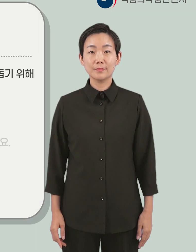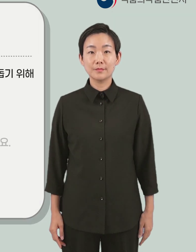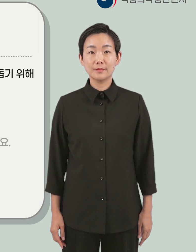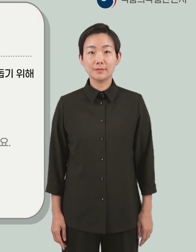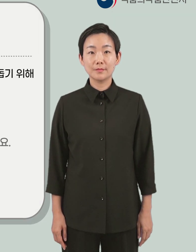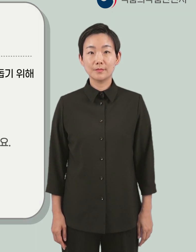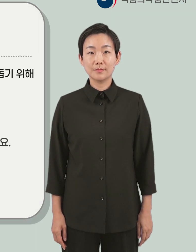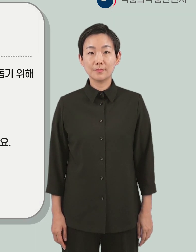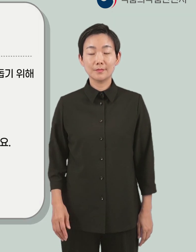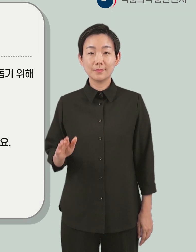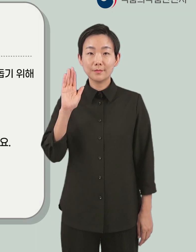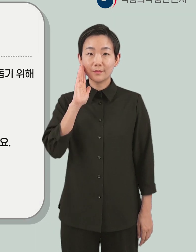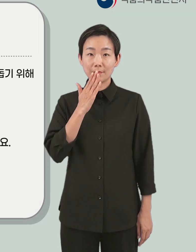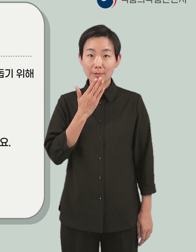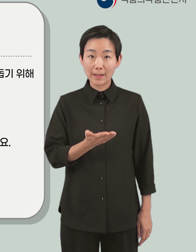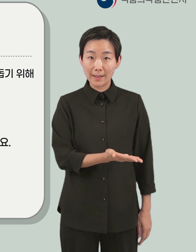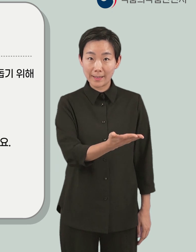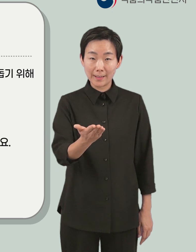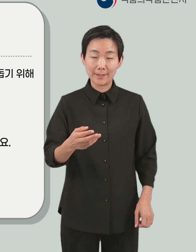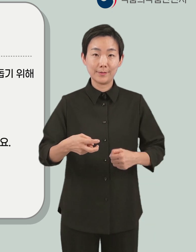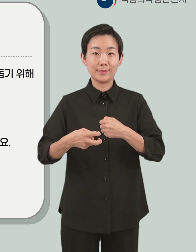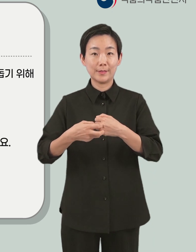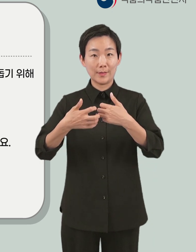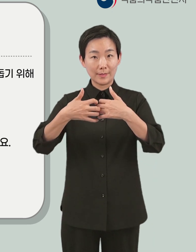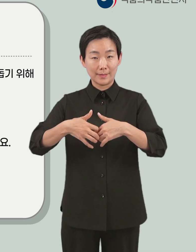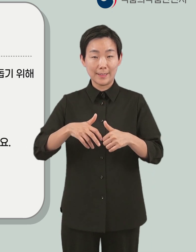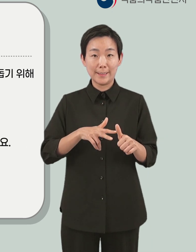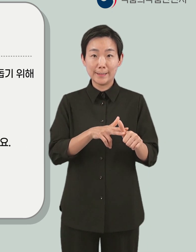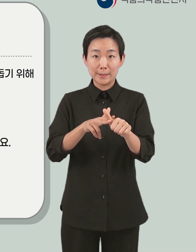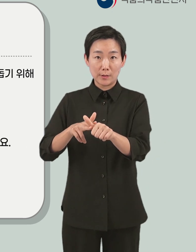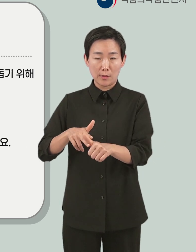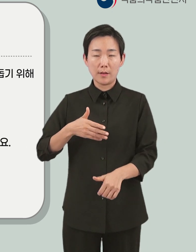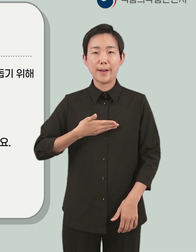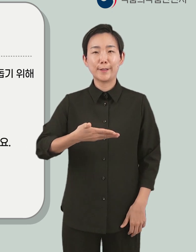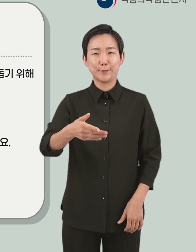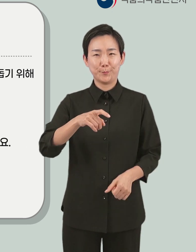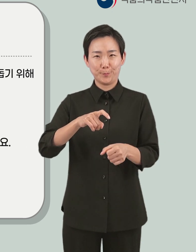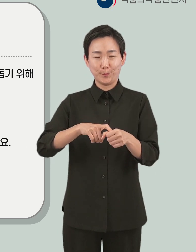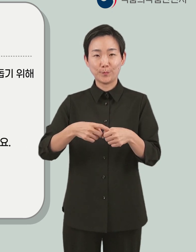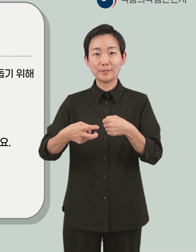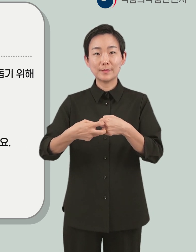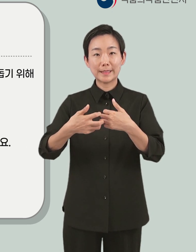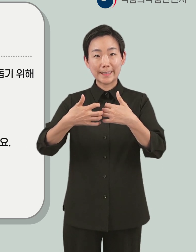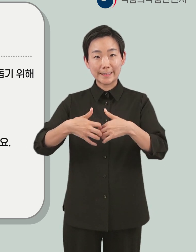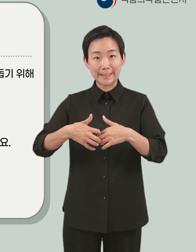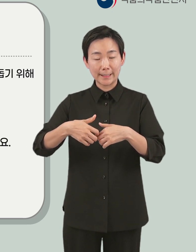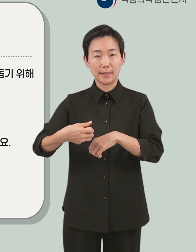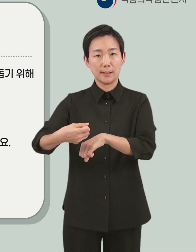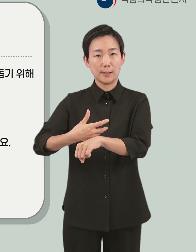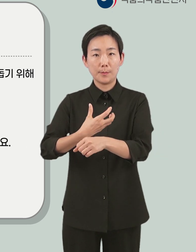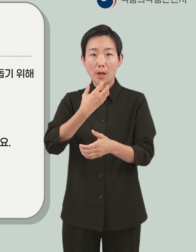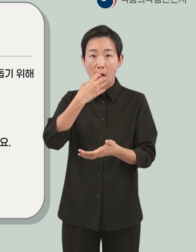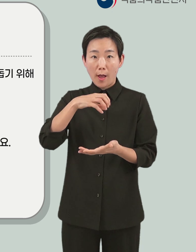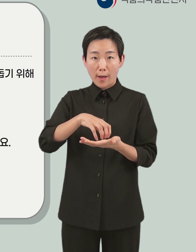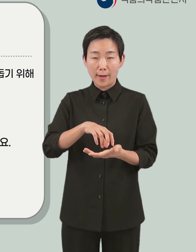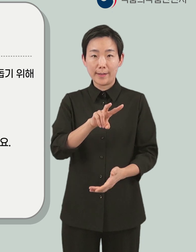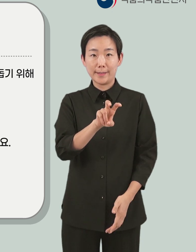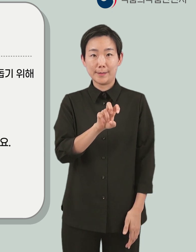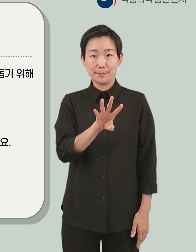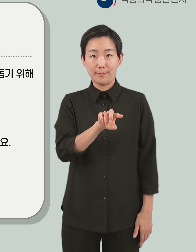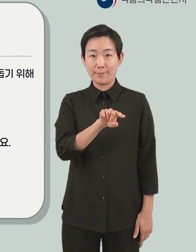주의! 지금부터 안내해드리는 의료기기 정보는 장애인의 이해를 돕기 위해 의료기기 수입 인증서